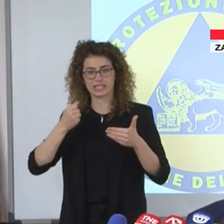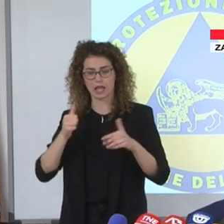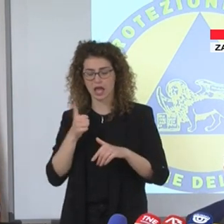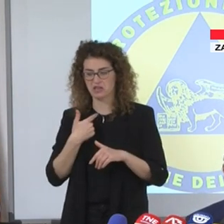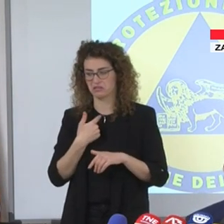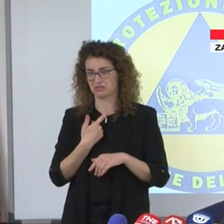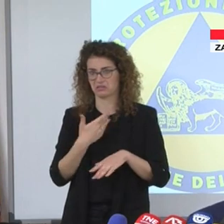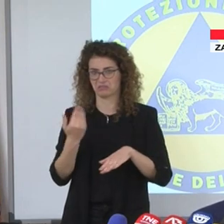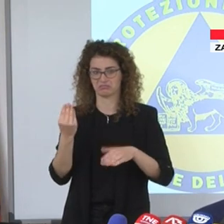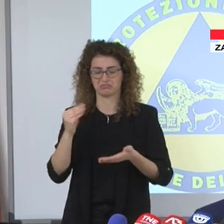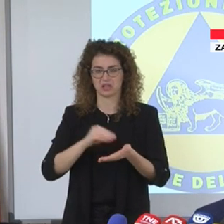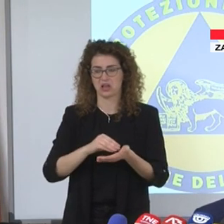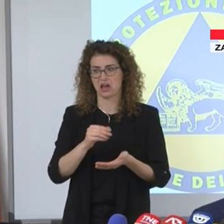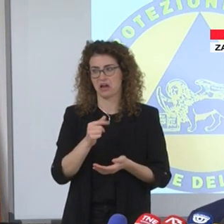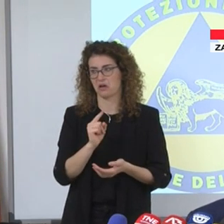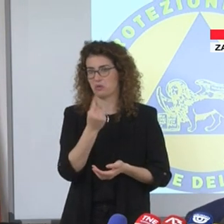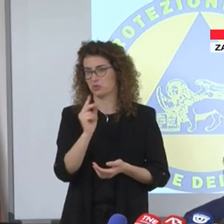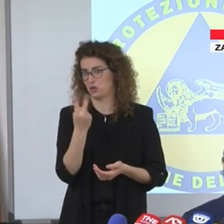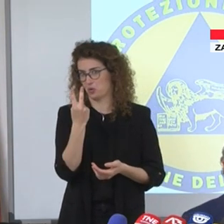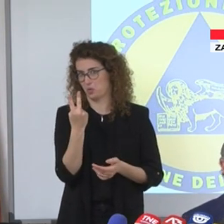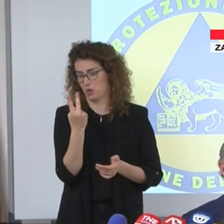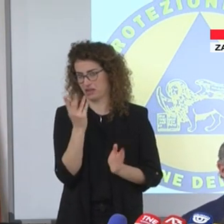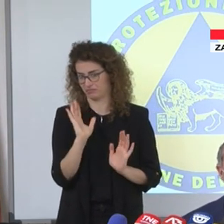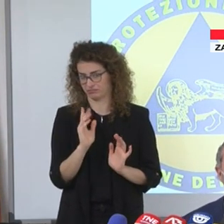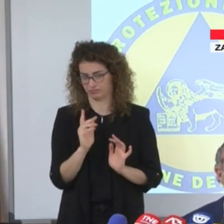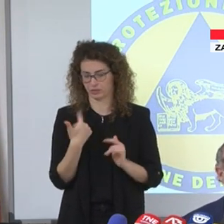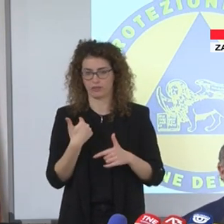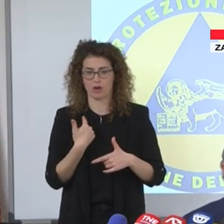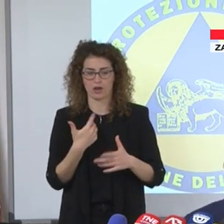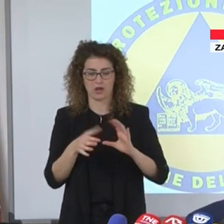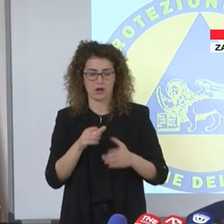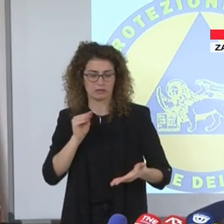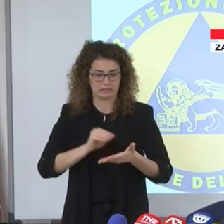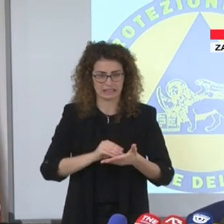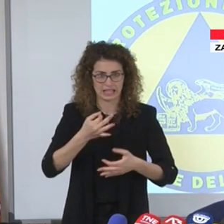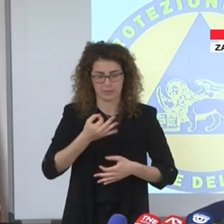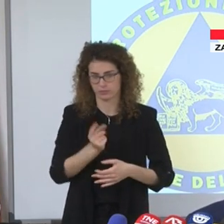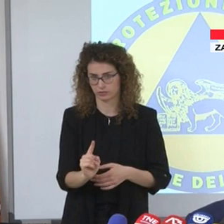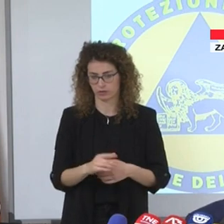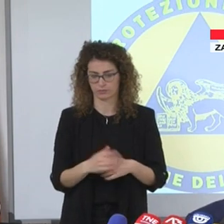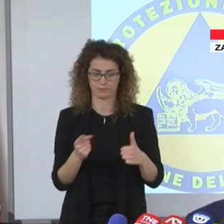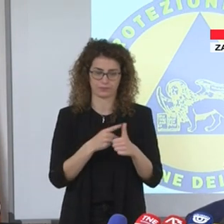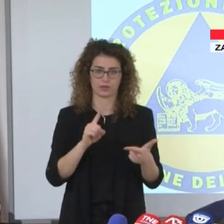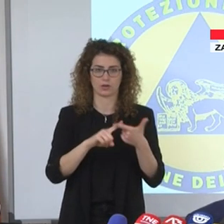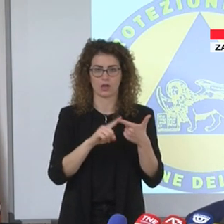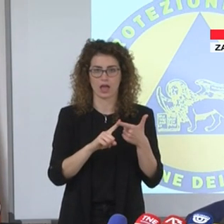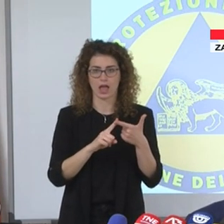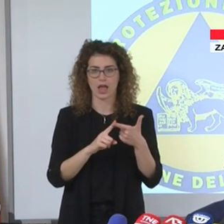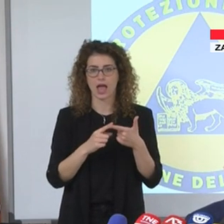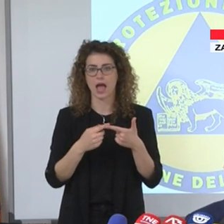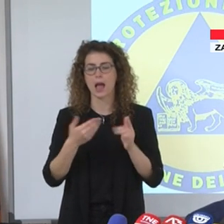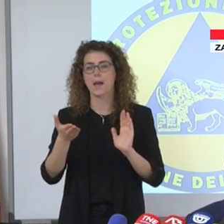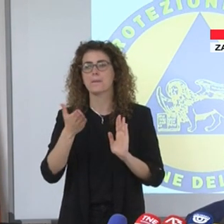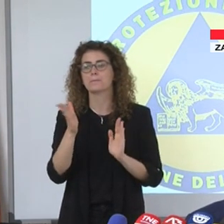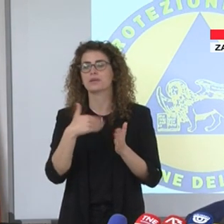o tre volte, perché io non ero incardinato in quel locale. Due, è stato appurato che Pittura Fresca non hanno neanche mai